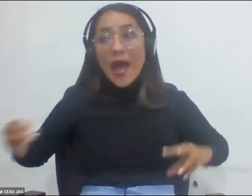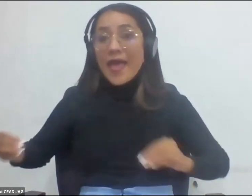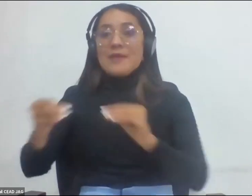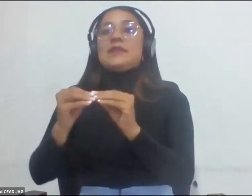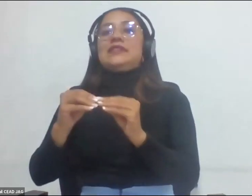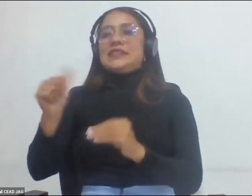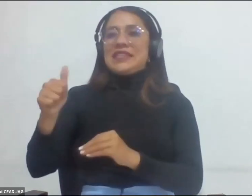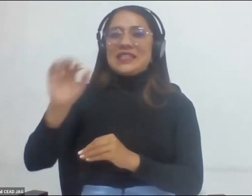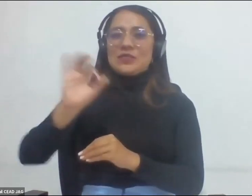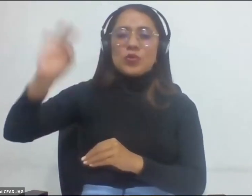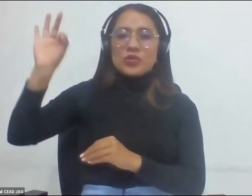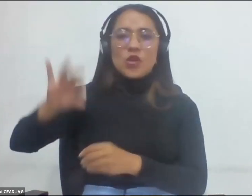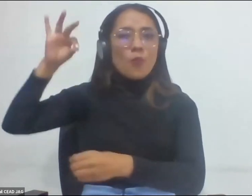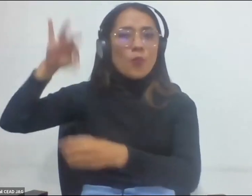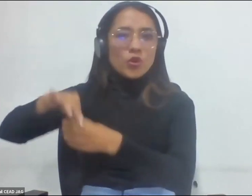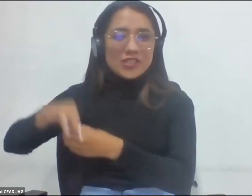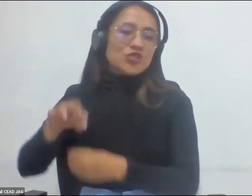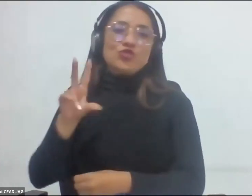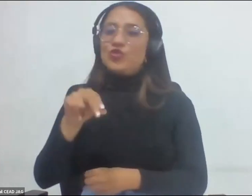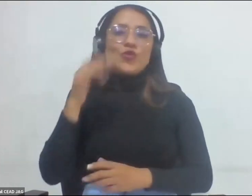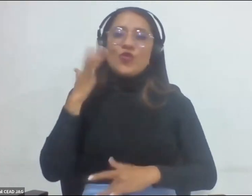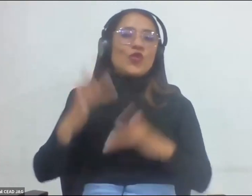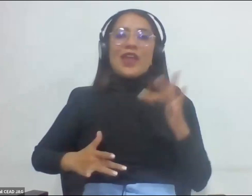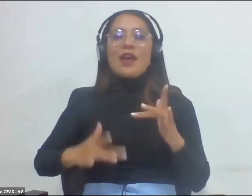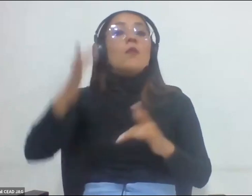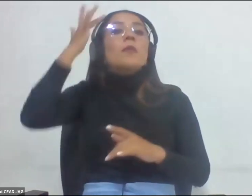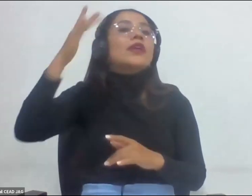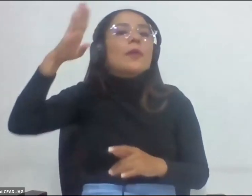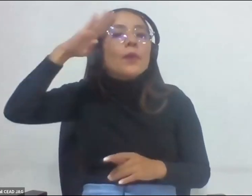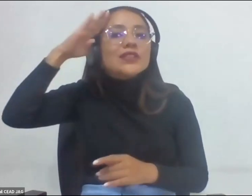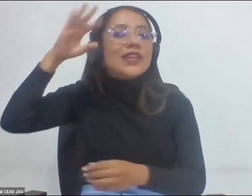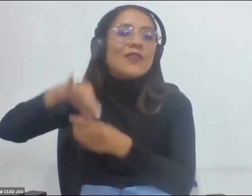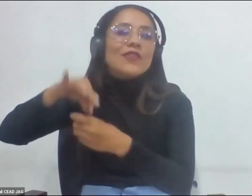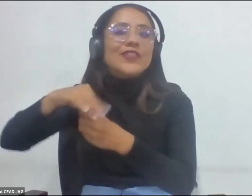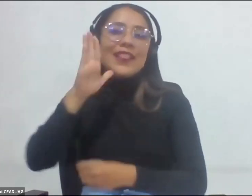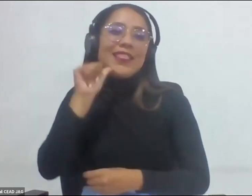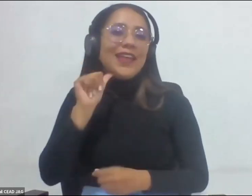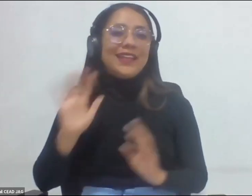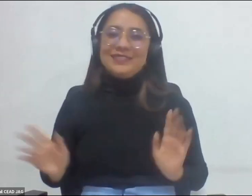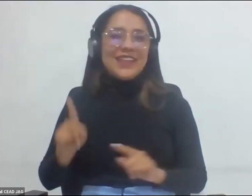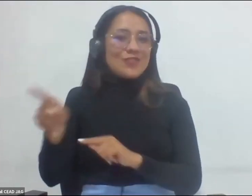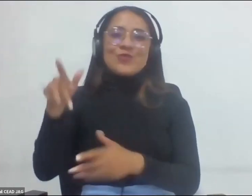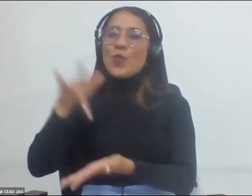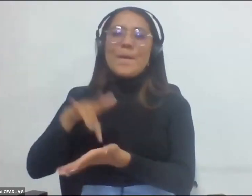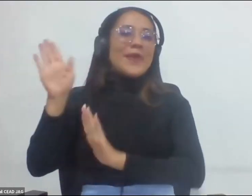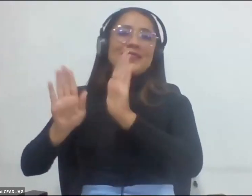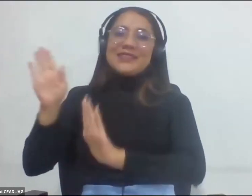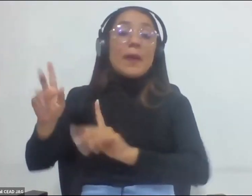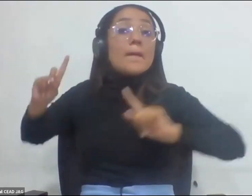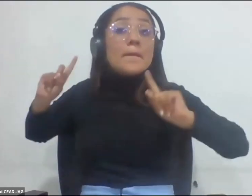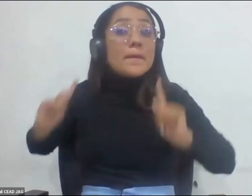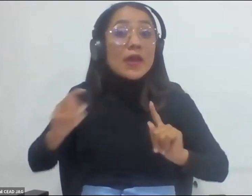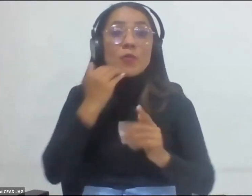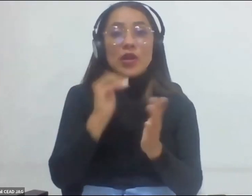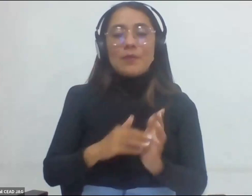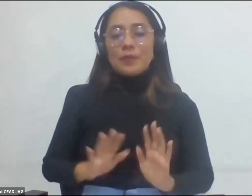del certificado electoral porque tengo entendido que los miembros de la fuerza pública no votan pero para una persona que